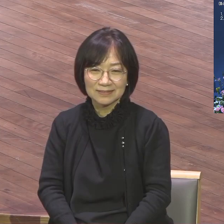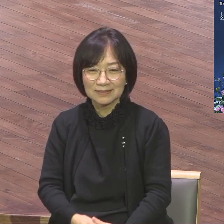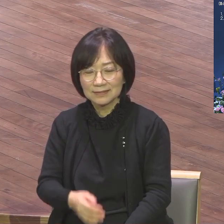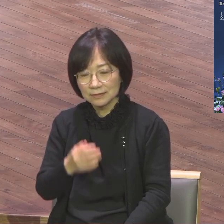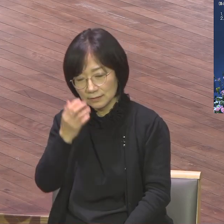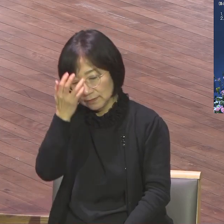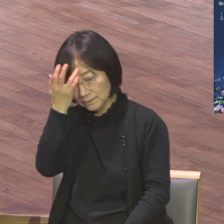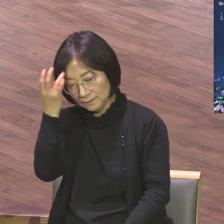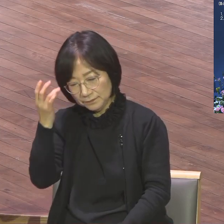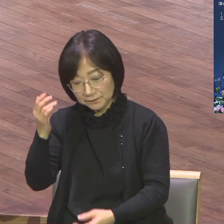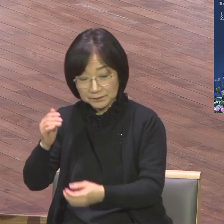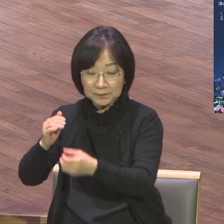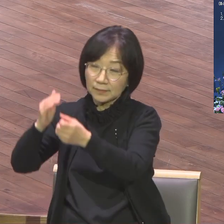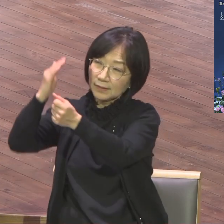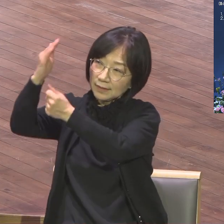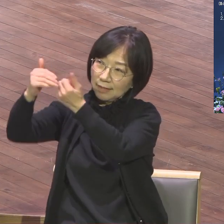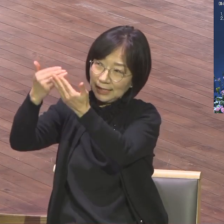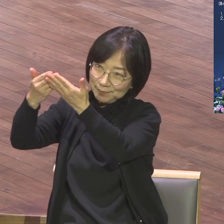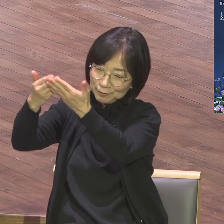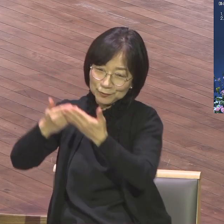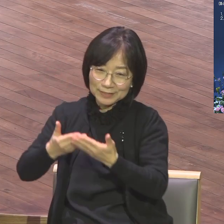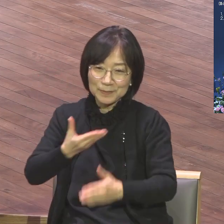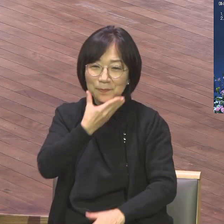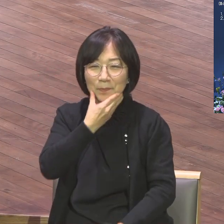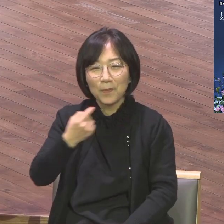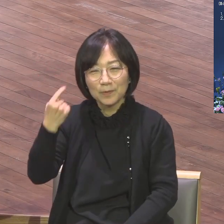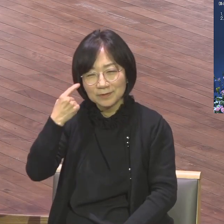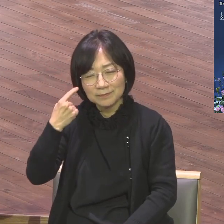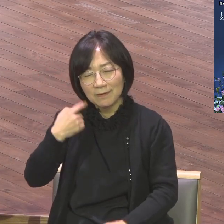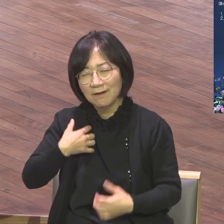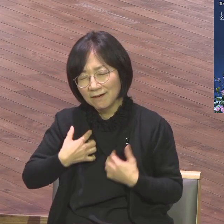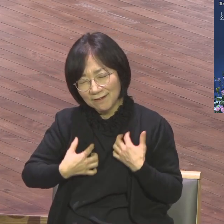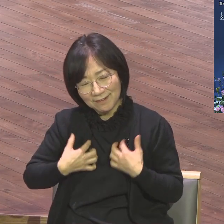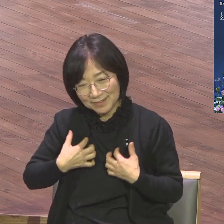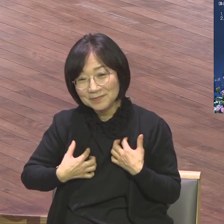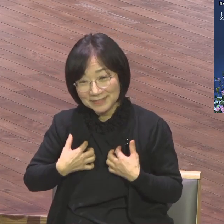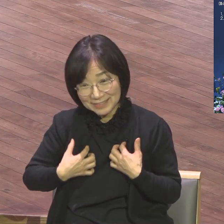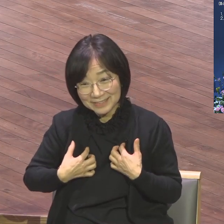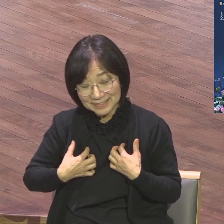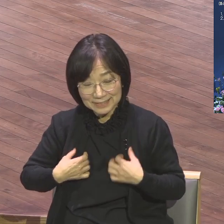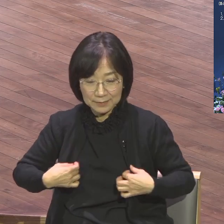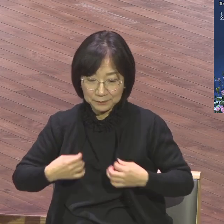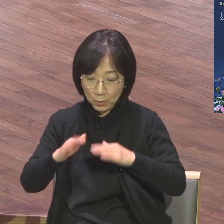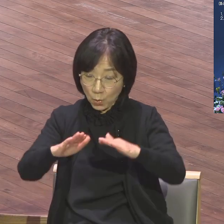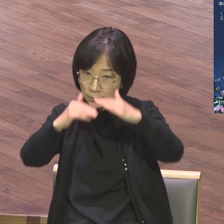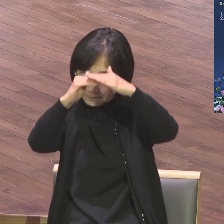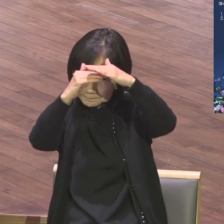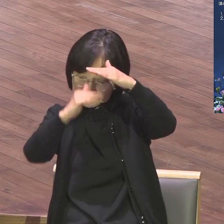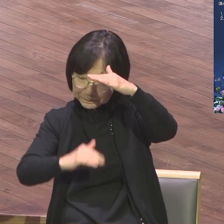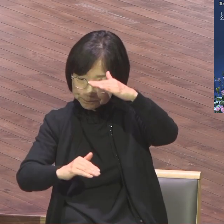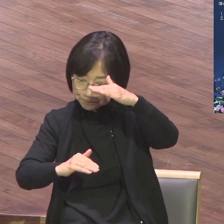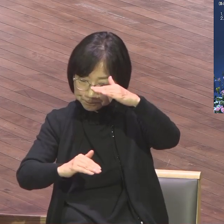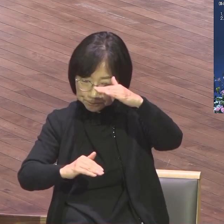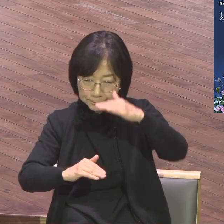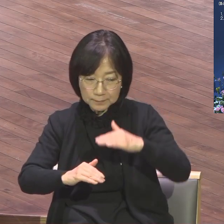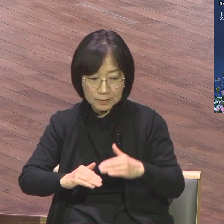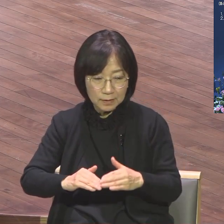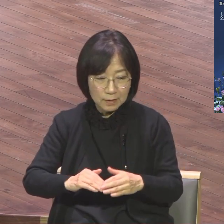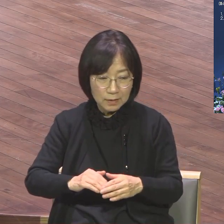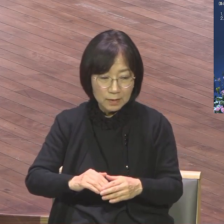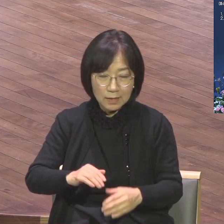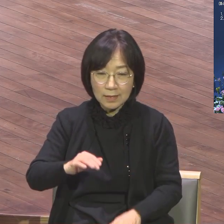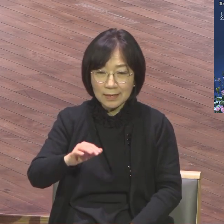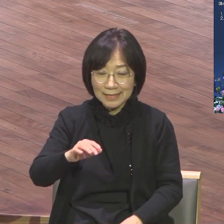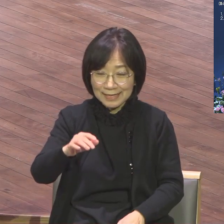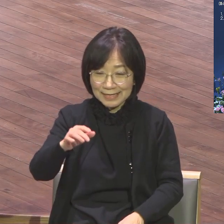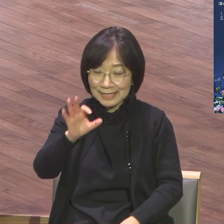하나님께서 우리에게 주신 이 복음의 메시지 얼마나 정말 대단합니까? 오늘 본문 한 가지 주의해 볼 것이 뭐냐, 예수님께서 야이로의